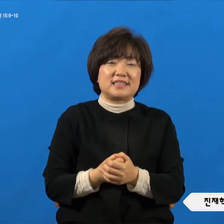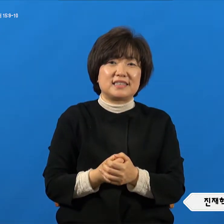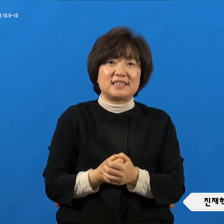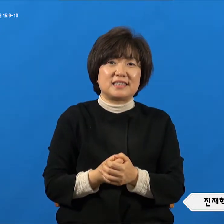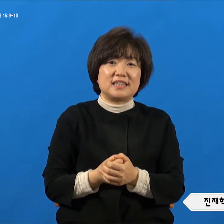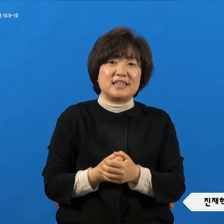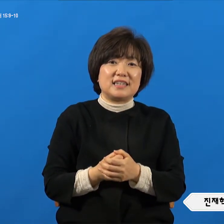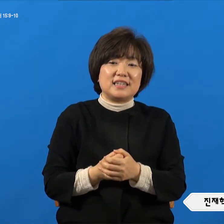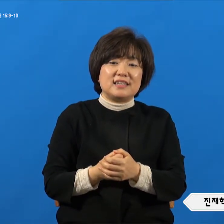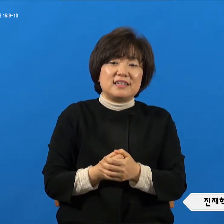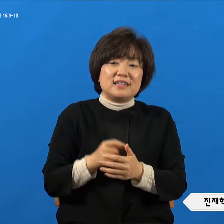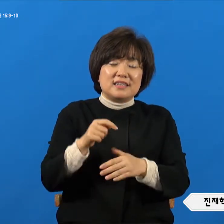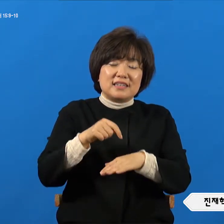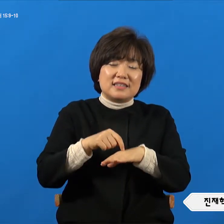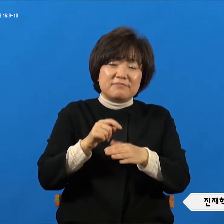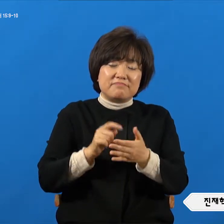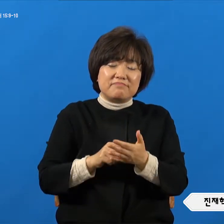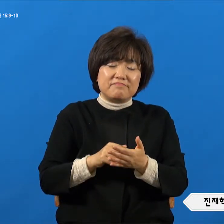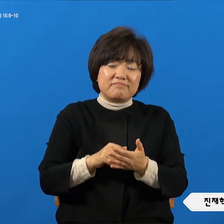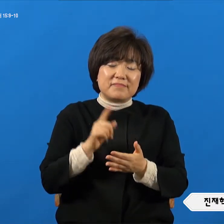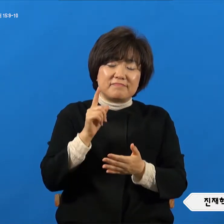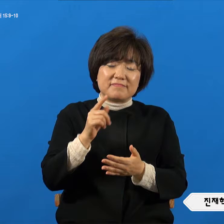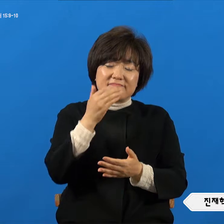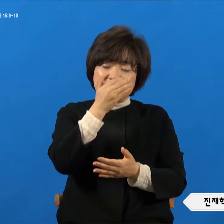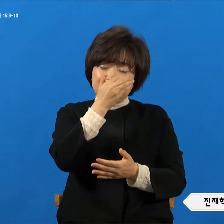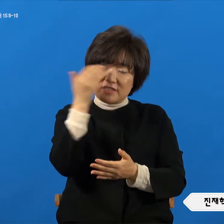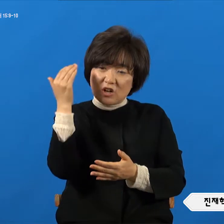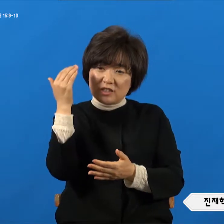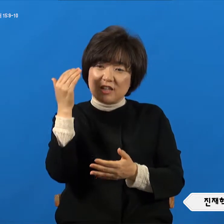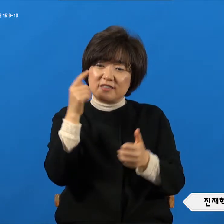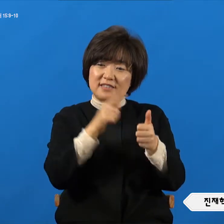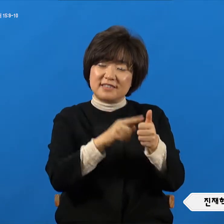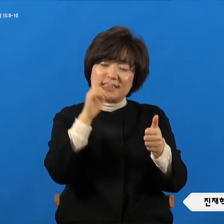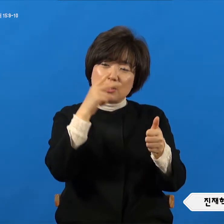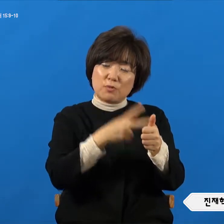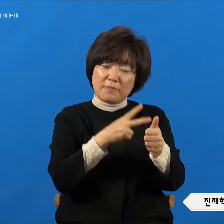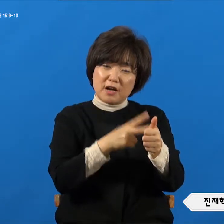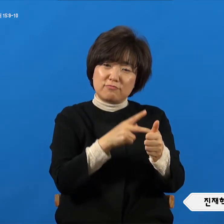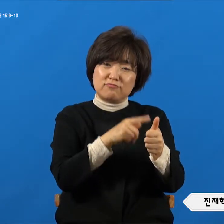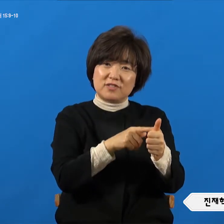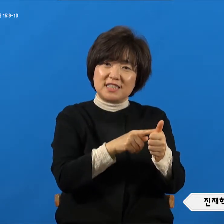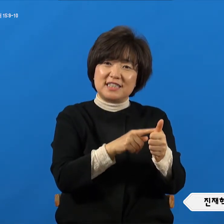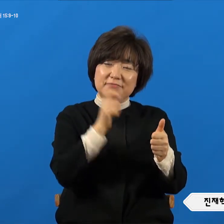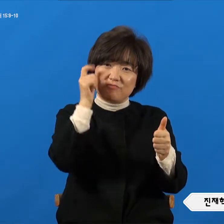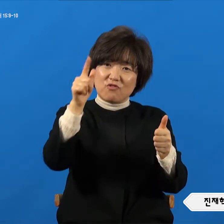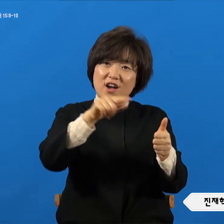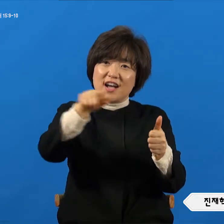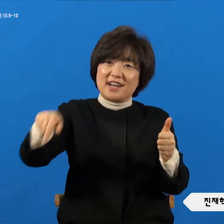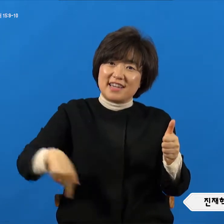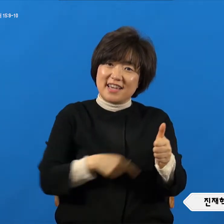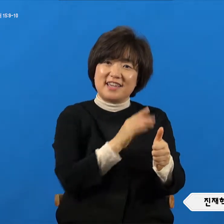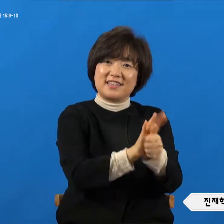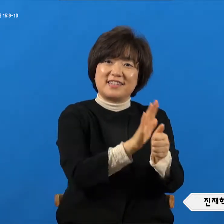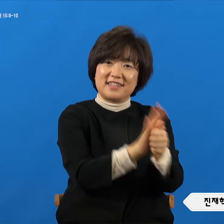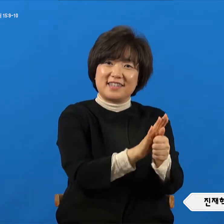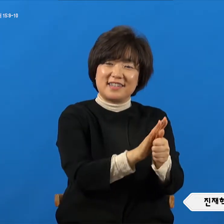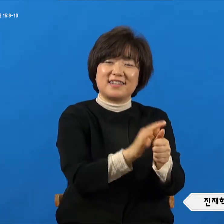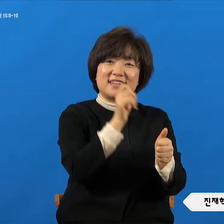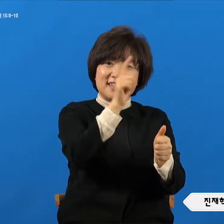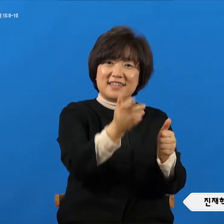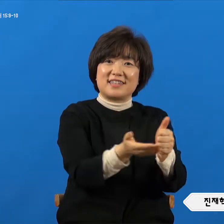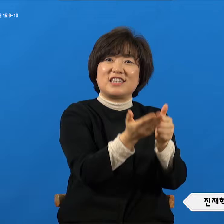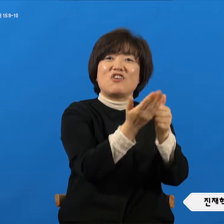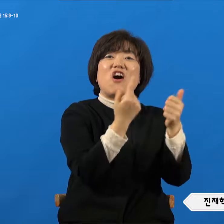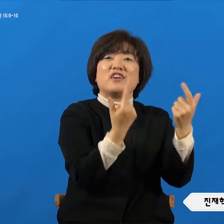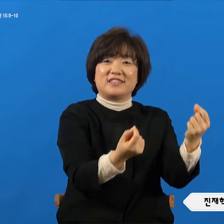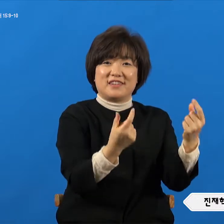그래서 다소의 한 청년이 위대한 사도 바울이 되었던 것처럼 여러분과 제 삶 가운데 이